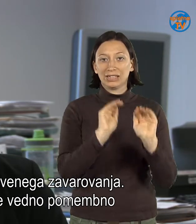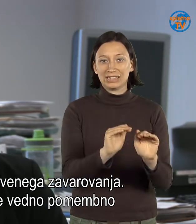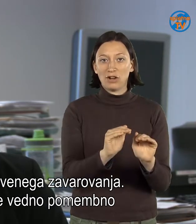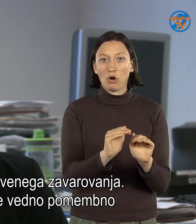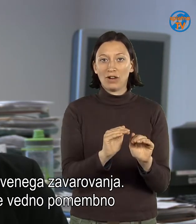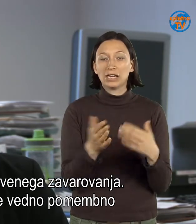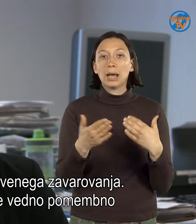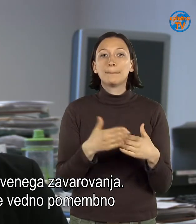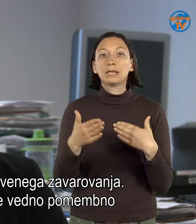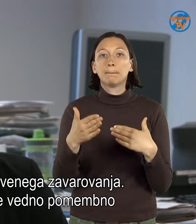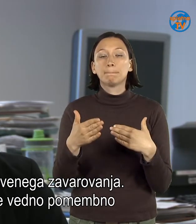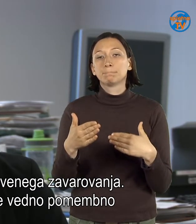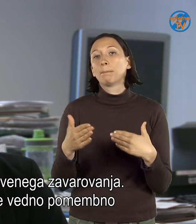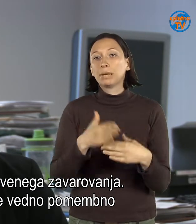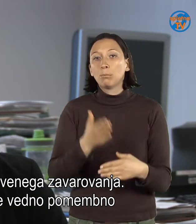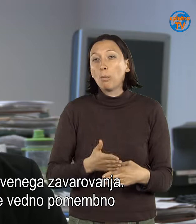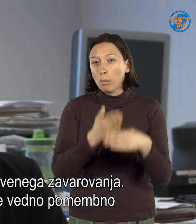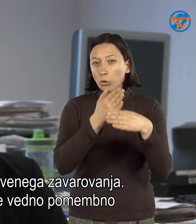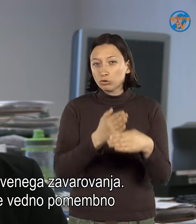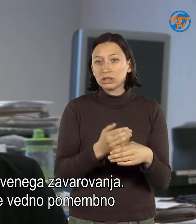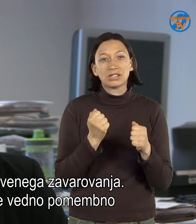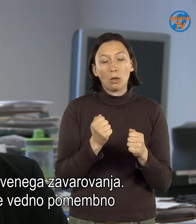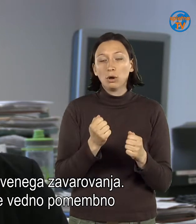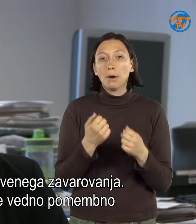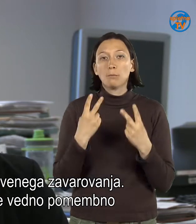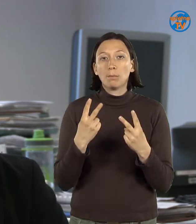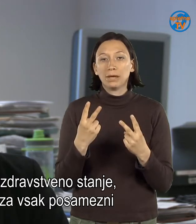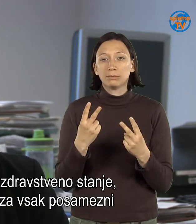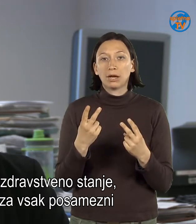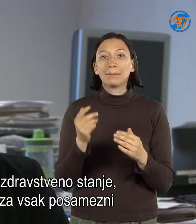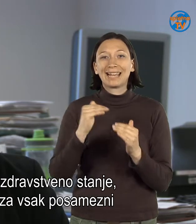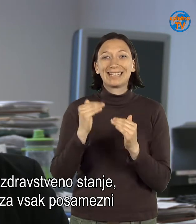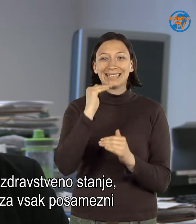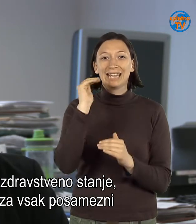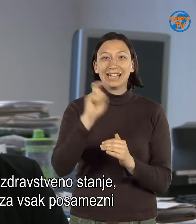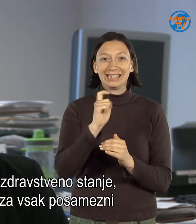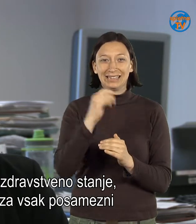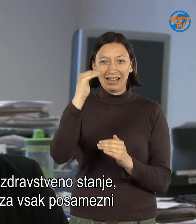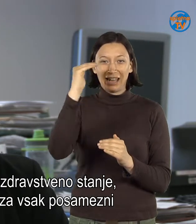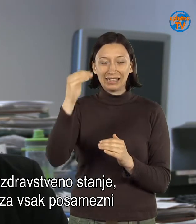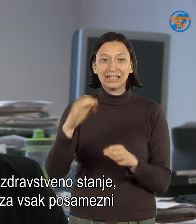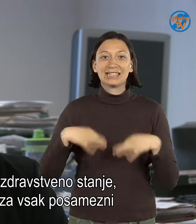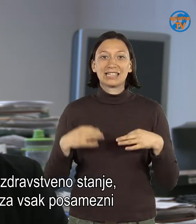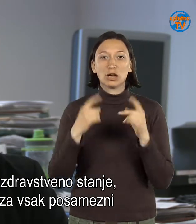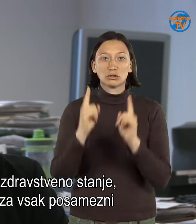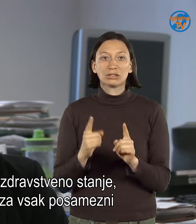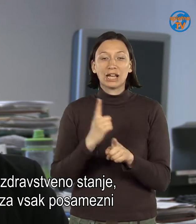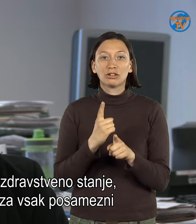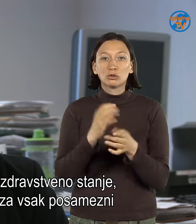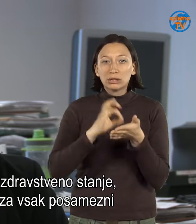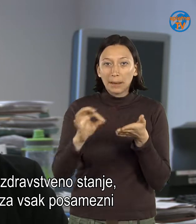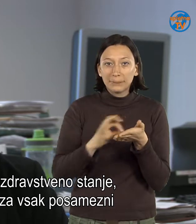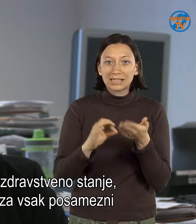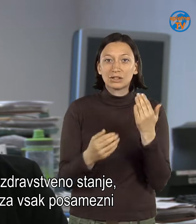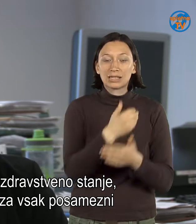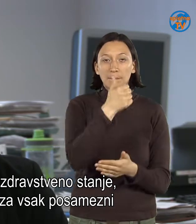zavarovanja. Pri pripomočkih je vedno pomembno oziroma je kriterij zdravstveno stanje, ki je tudi